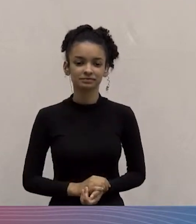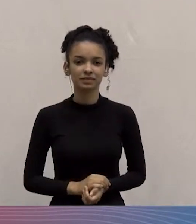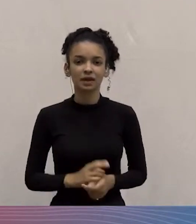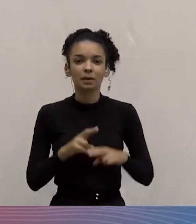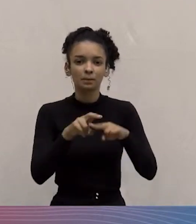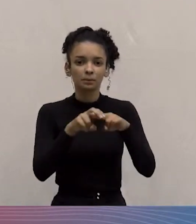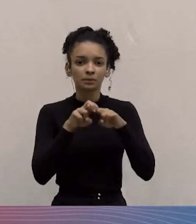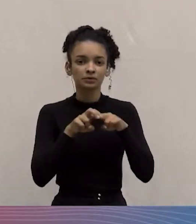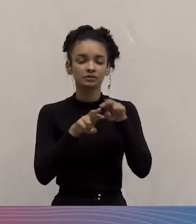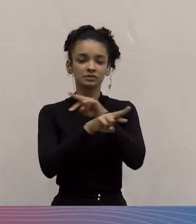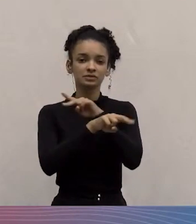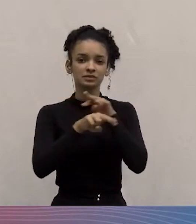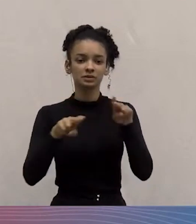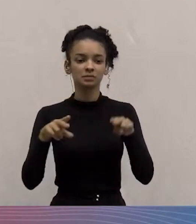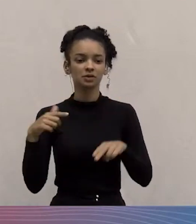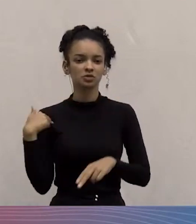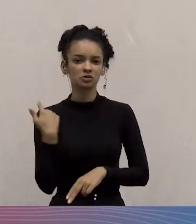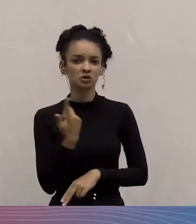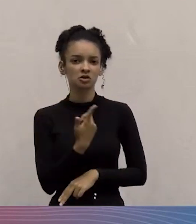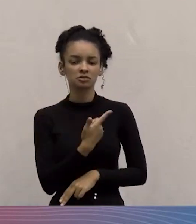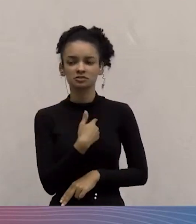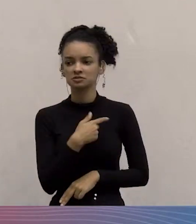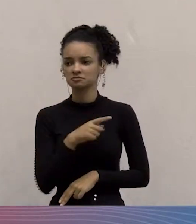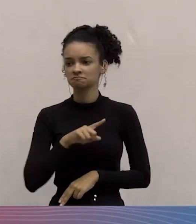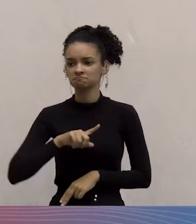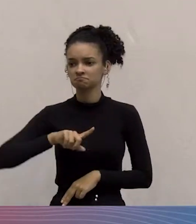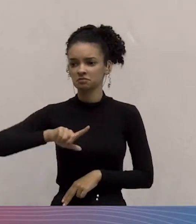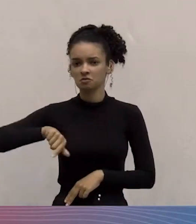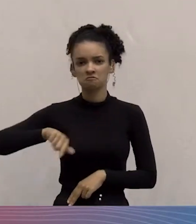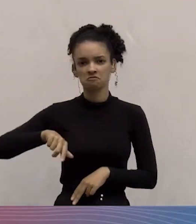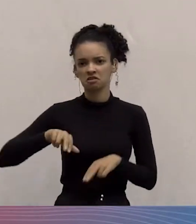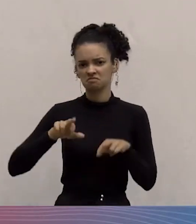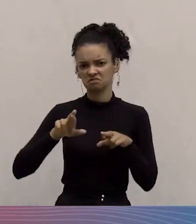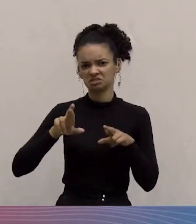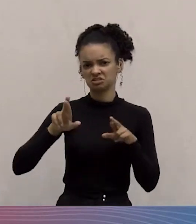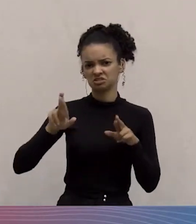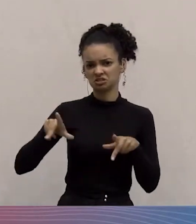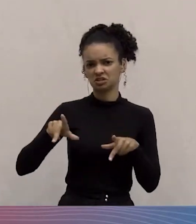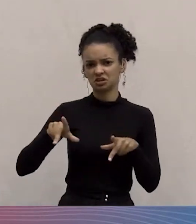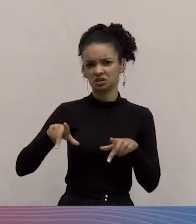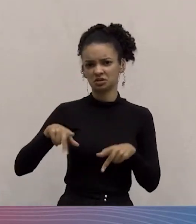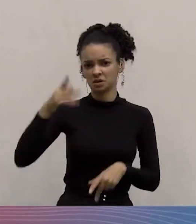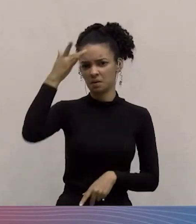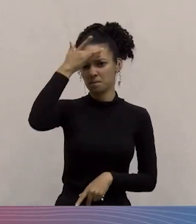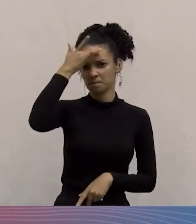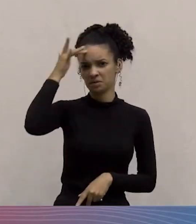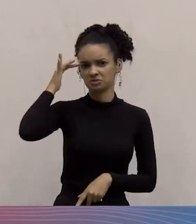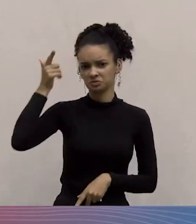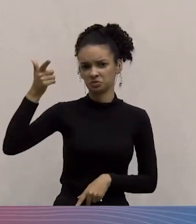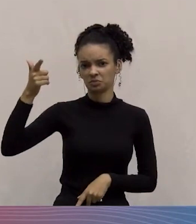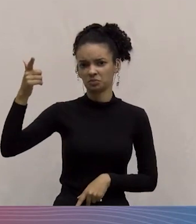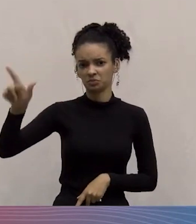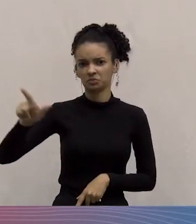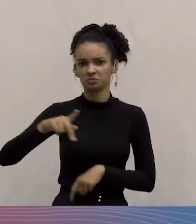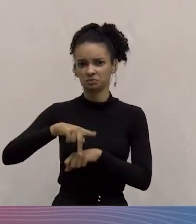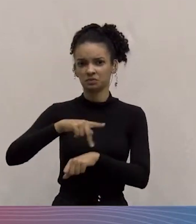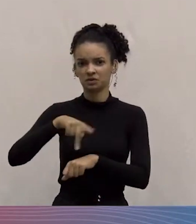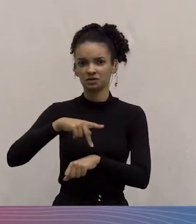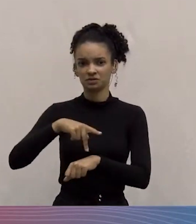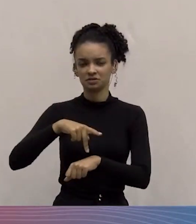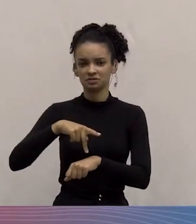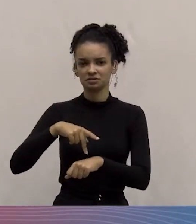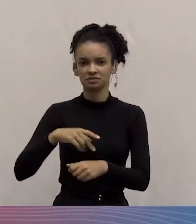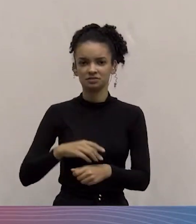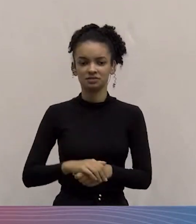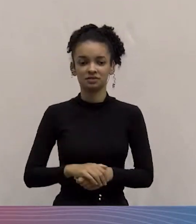Por isso, irmão, não somos mais estrangeiros, nem peregrinos. Os gentios naquele tempo que creram em